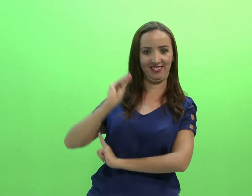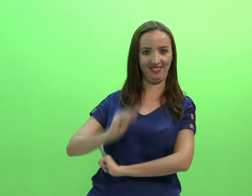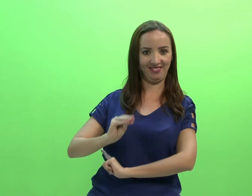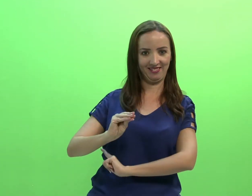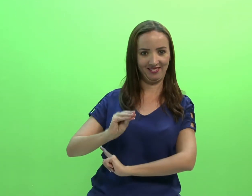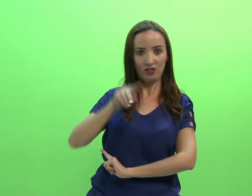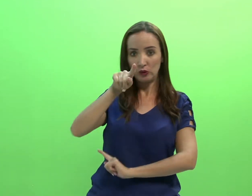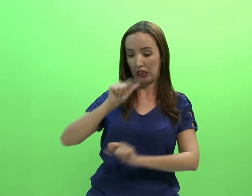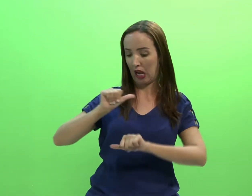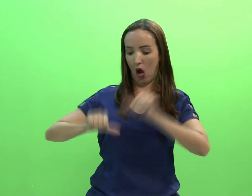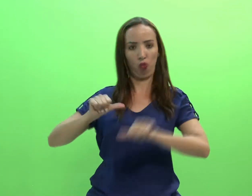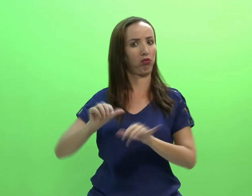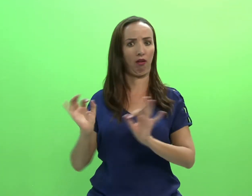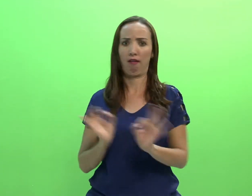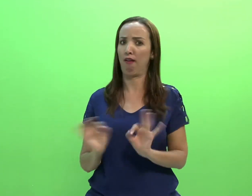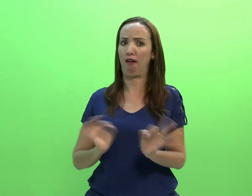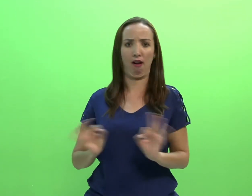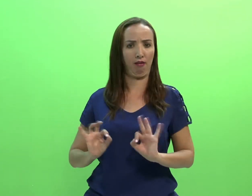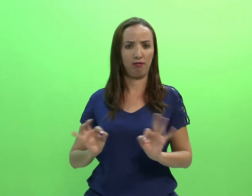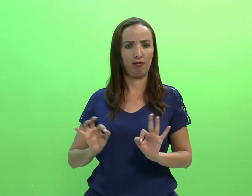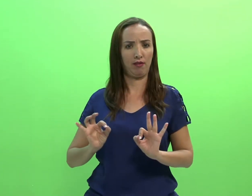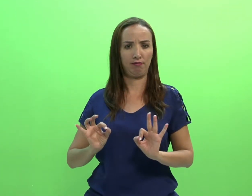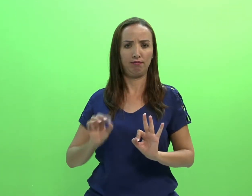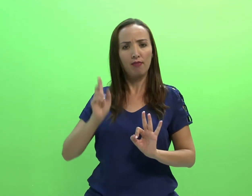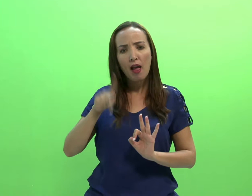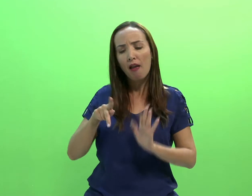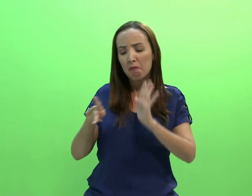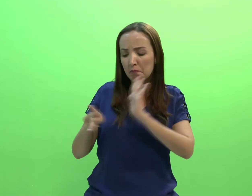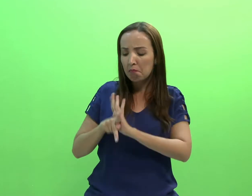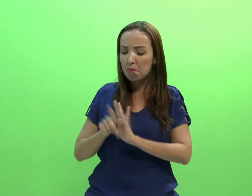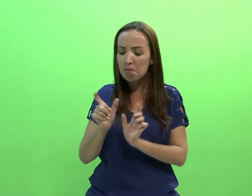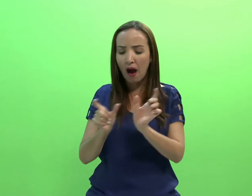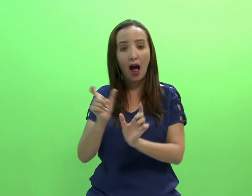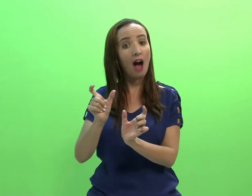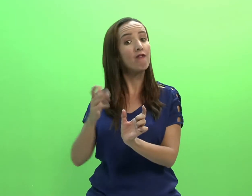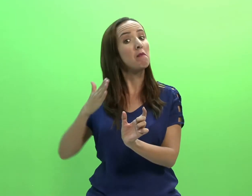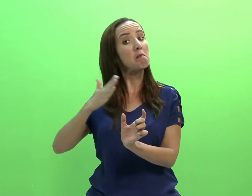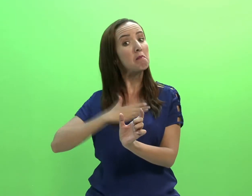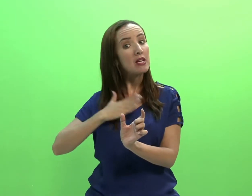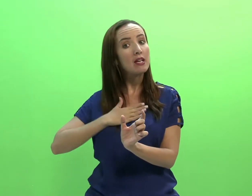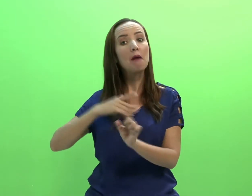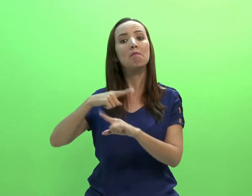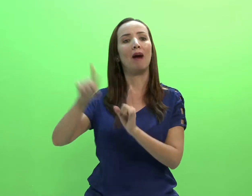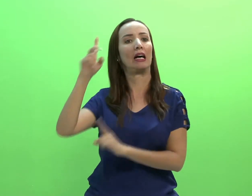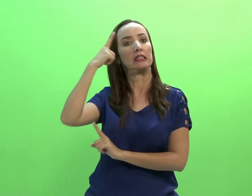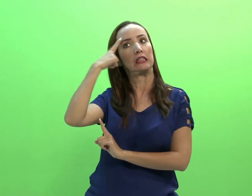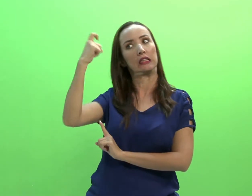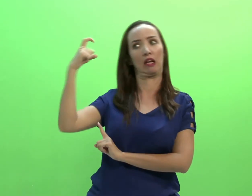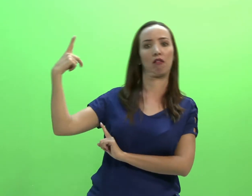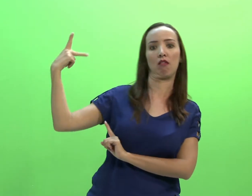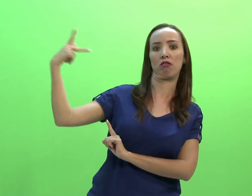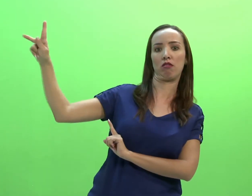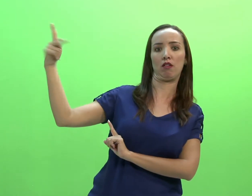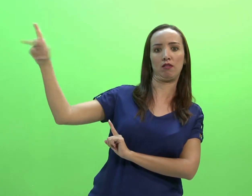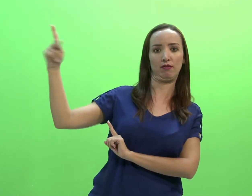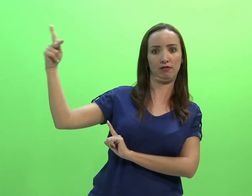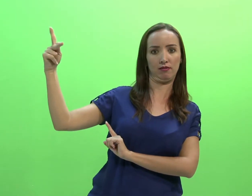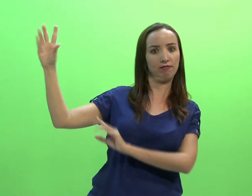a partir das ideias do autor. Você não pode mudar a ideia, você pode mudar as palavras, mas a ideia é a